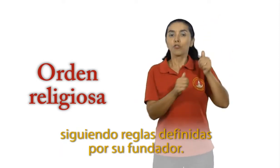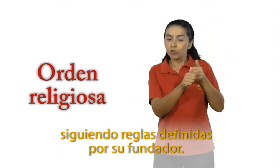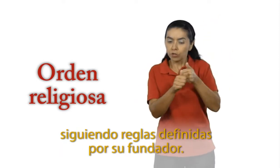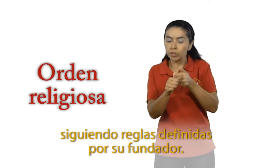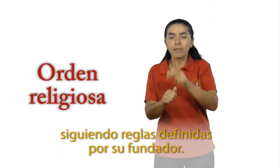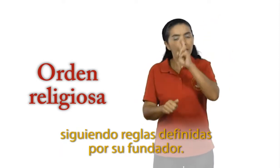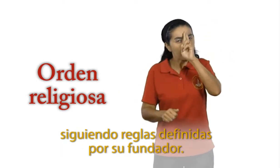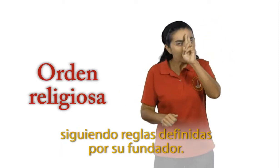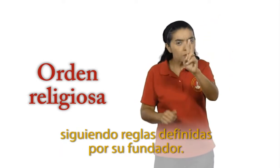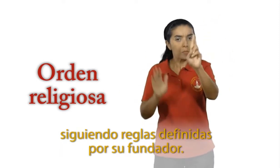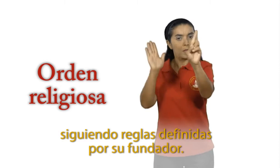por su fundador.